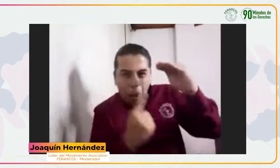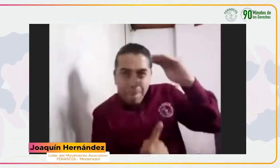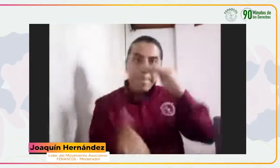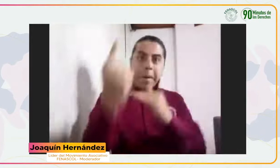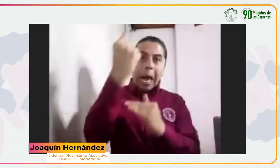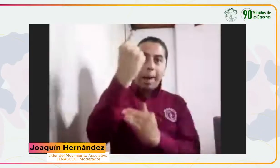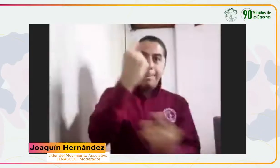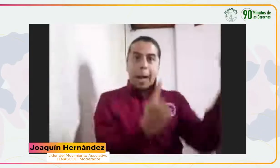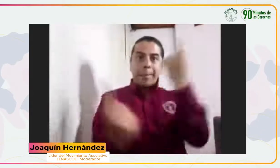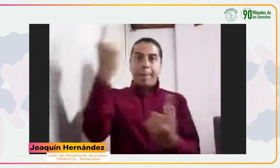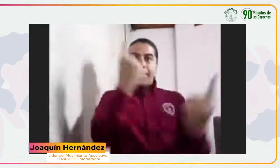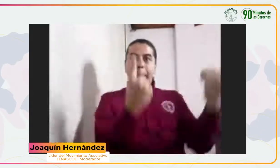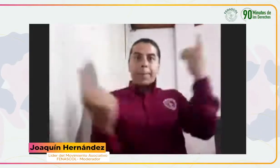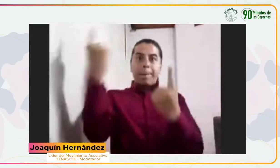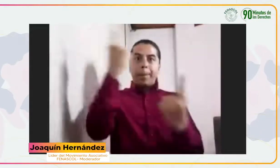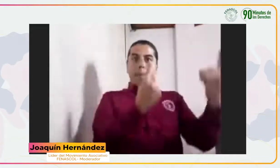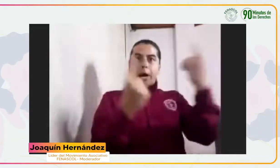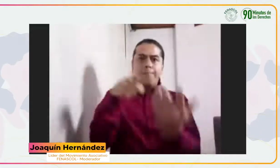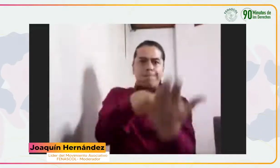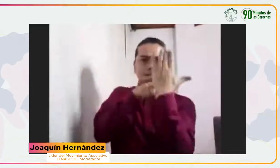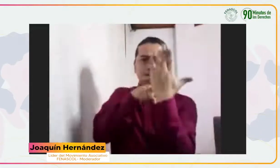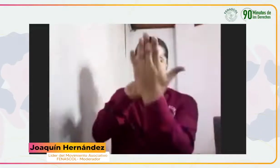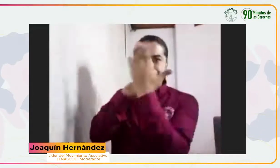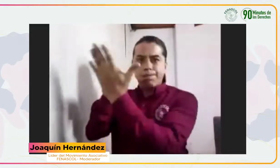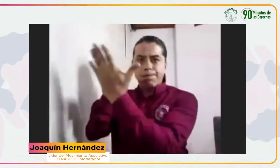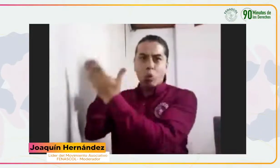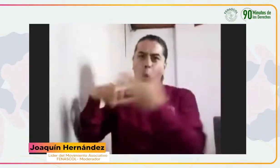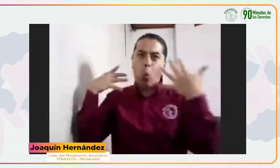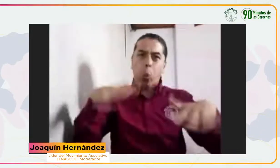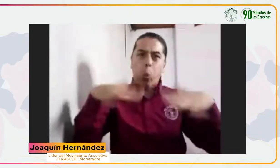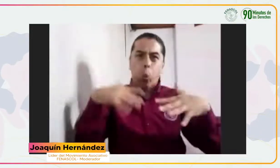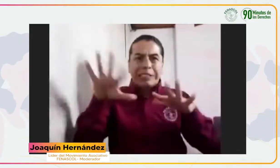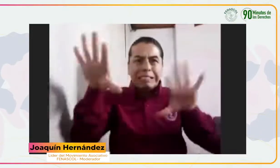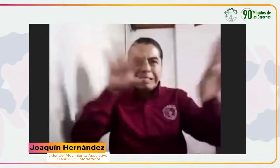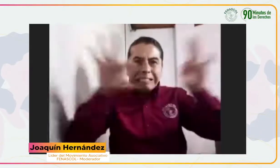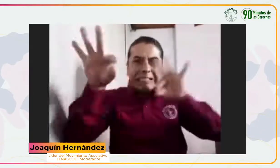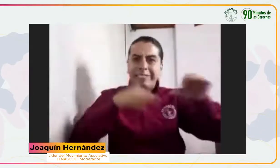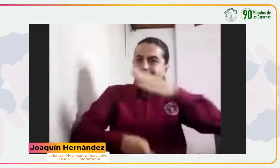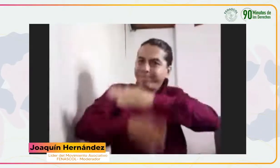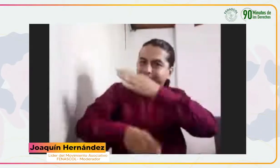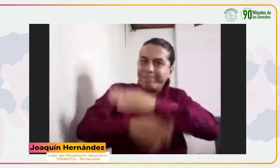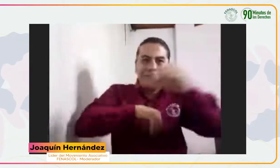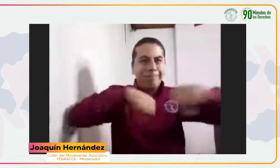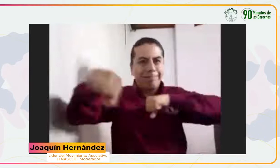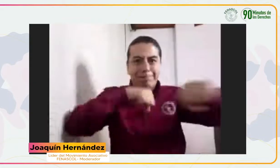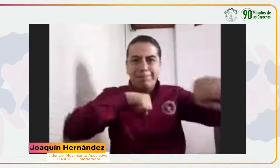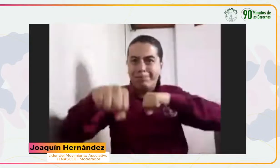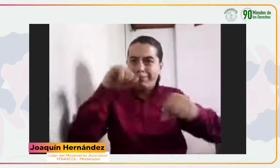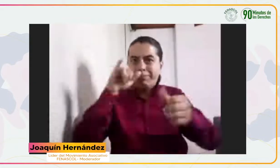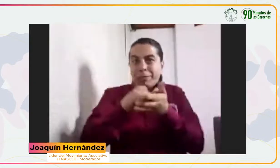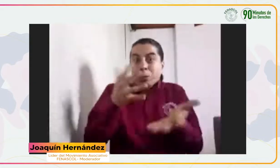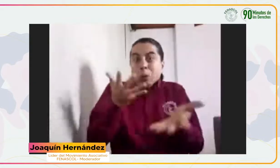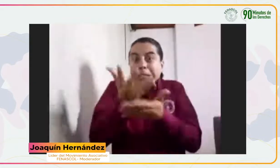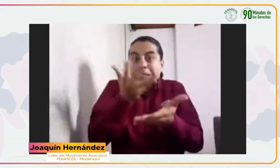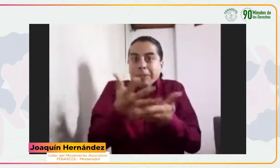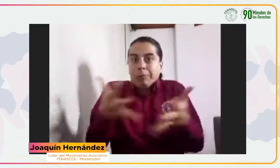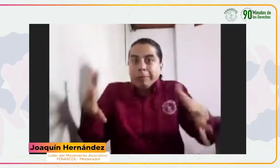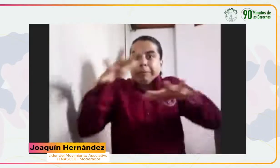también pueden transmitir esto y hacer que esas mujeres que están allí ocultas emerjan y también se hagan visibles y sigan